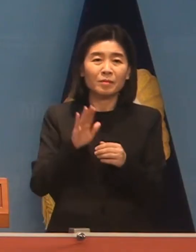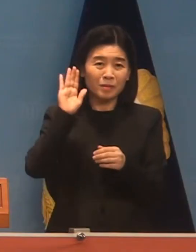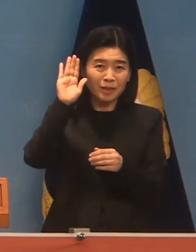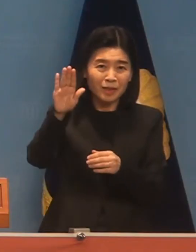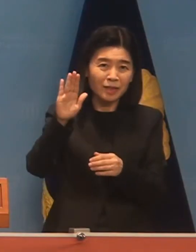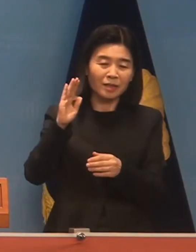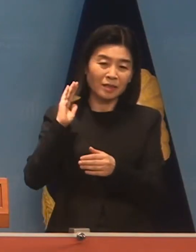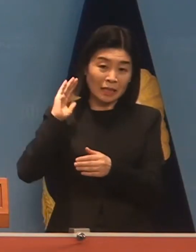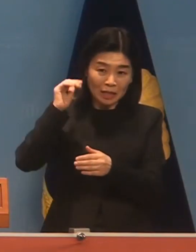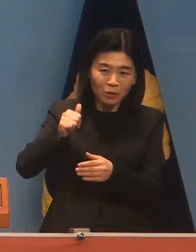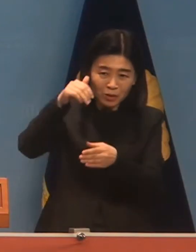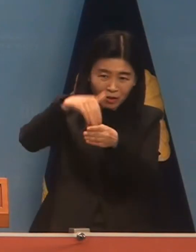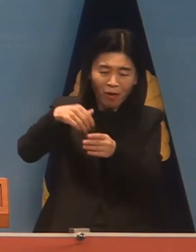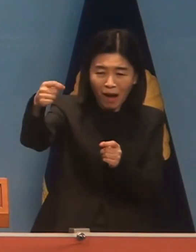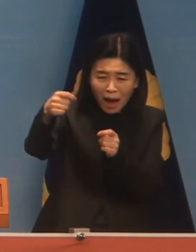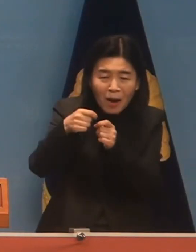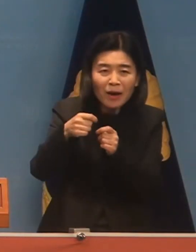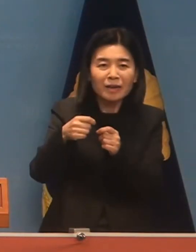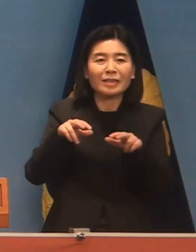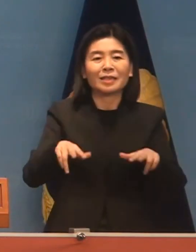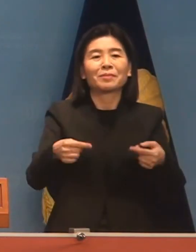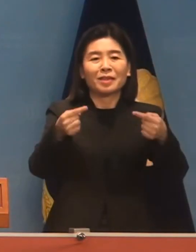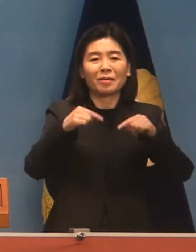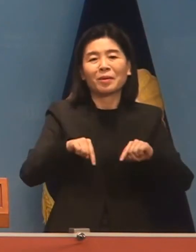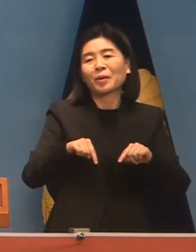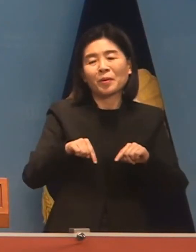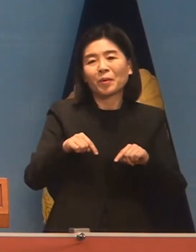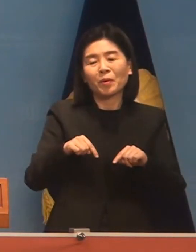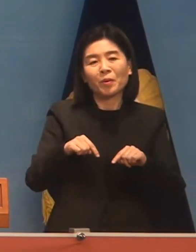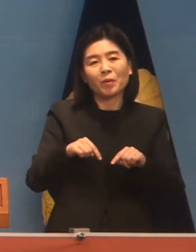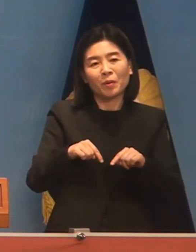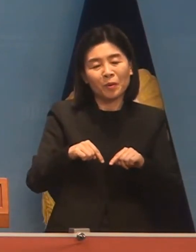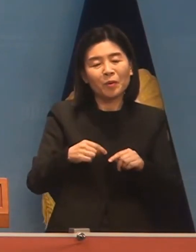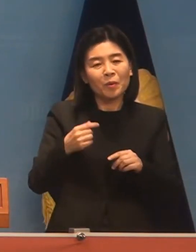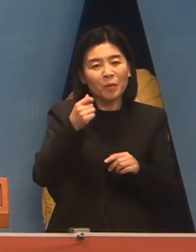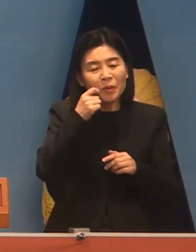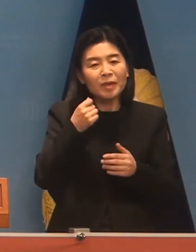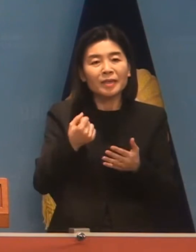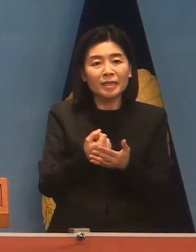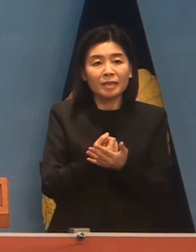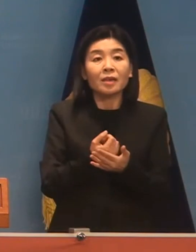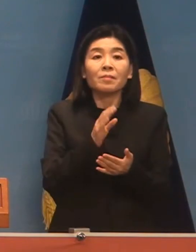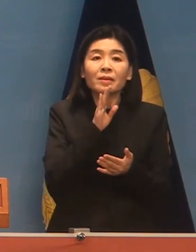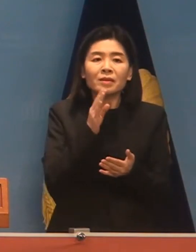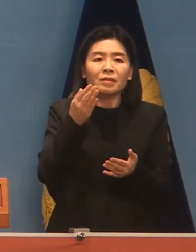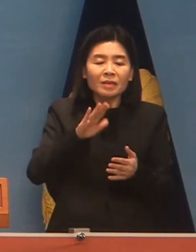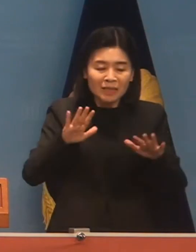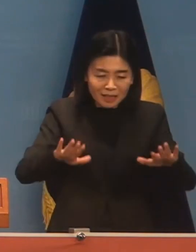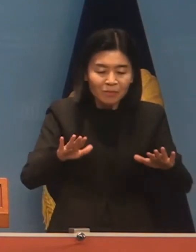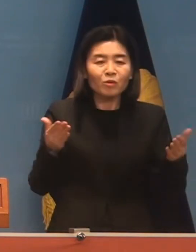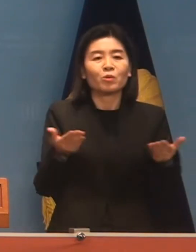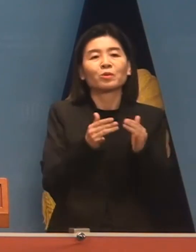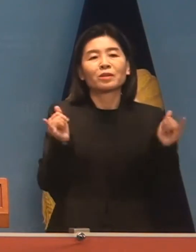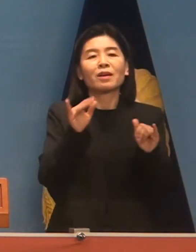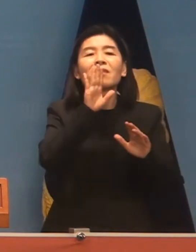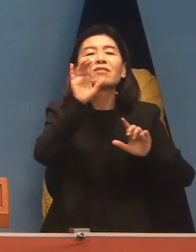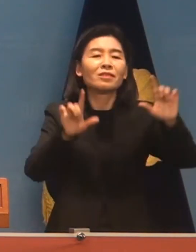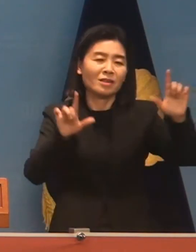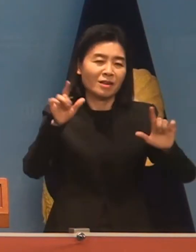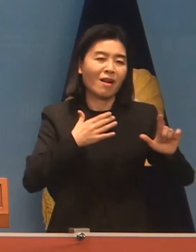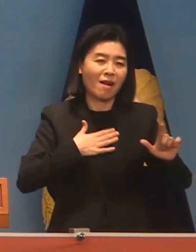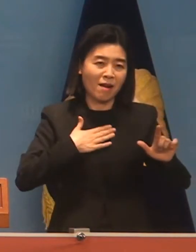이 자리를 함께하지 못했습니다. 그렇지만 이런 노동자들의 현실을 알고 새로운